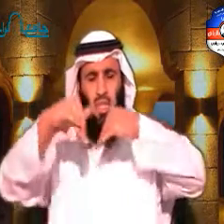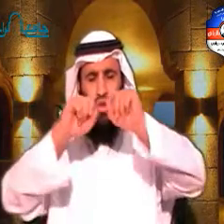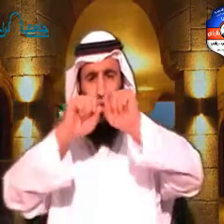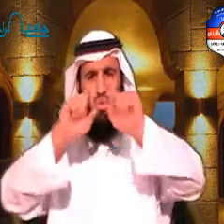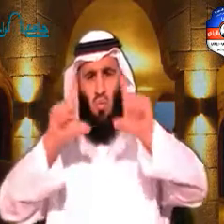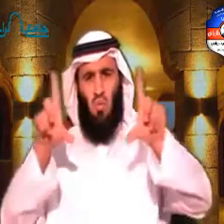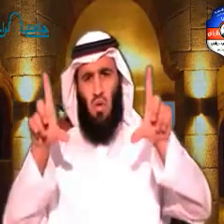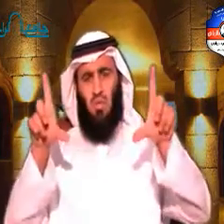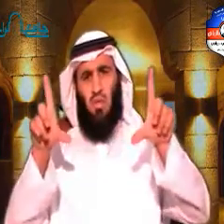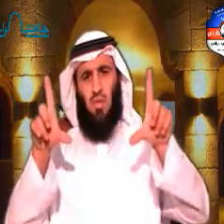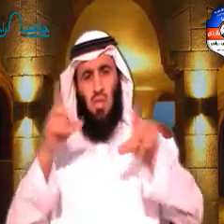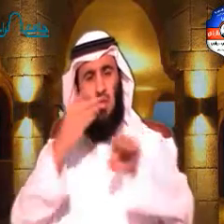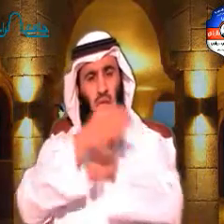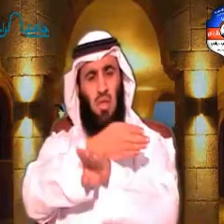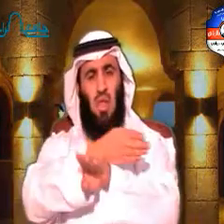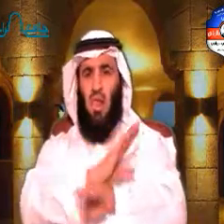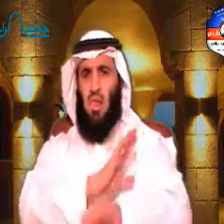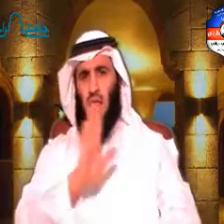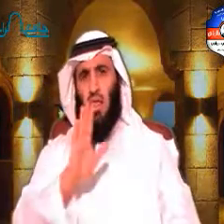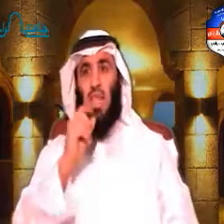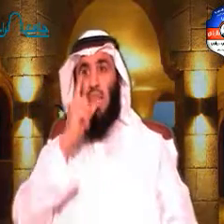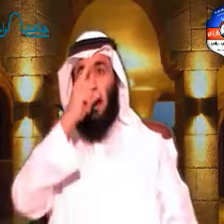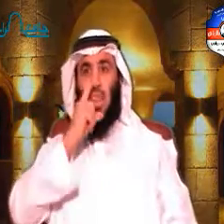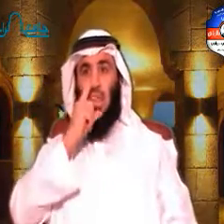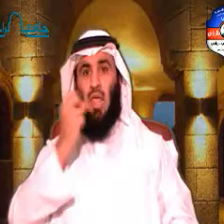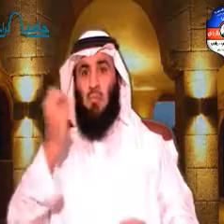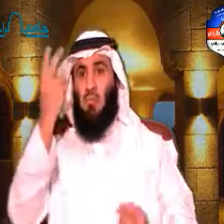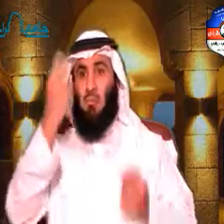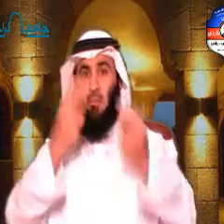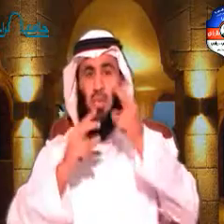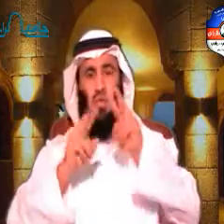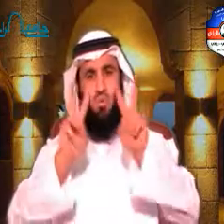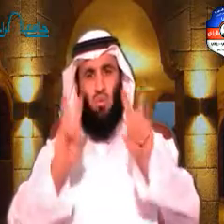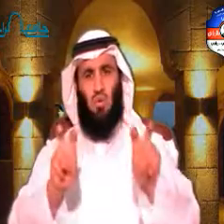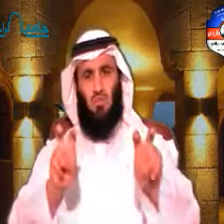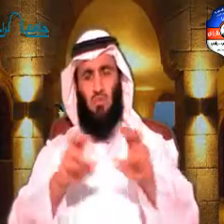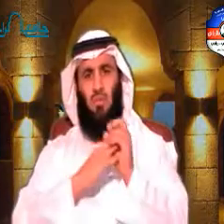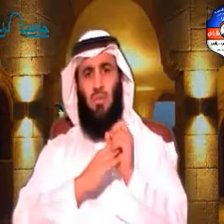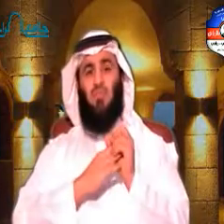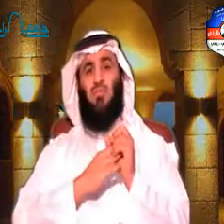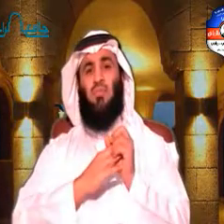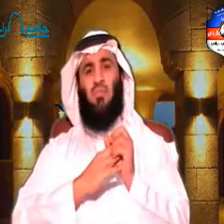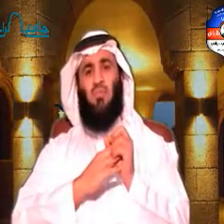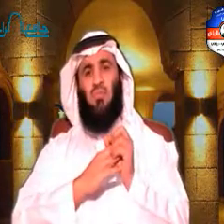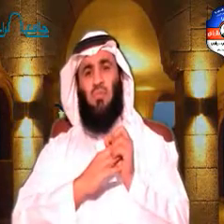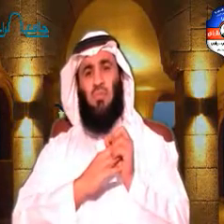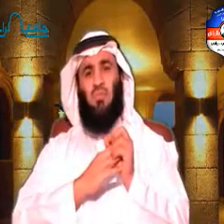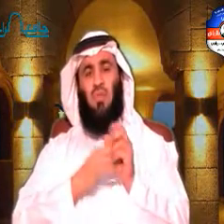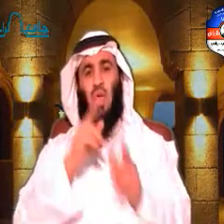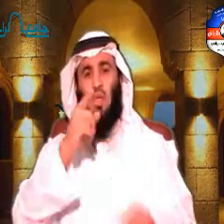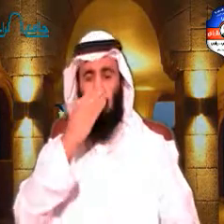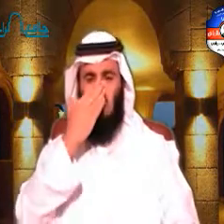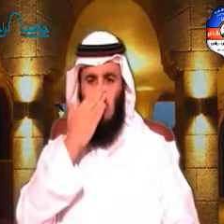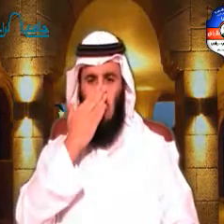الانحراف والابتداع في الدين والتفرق والأهواء، لئلا تعود الأمة إلى